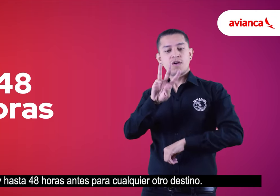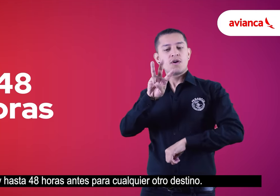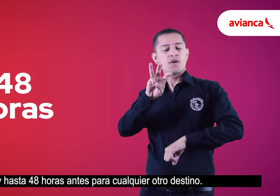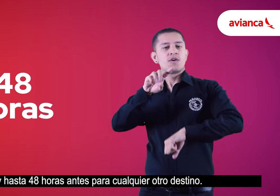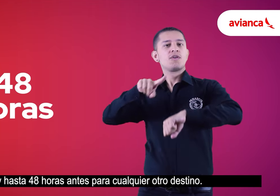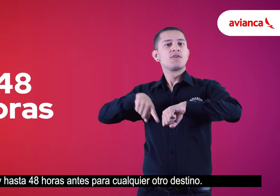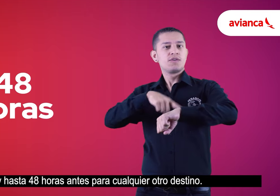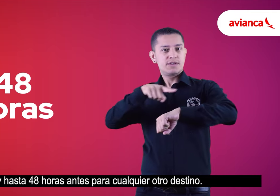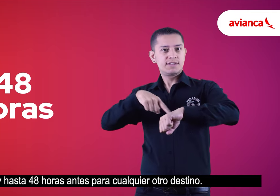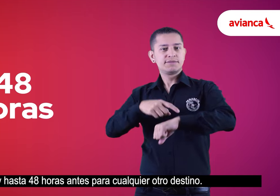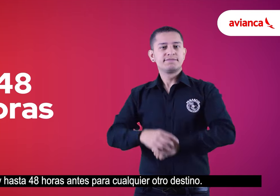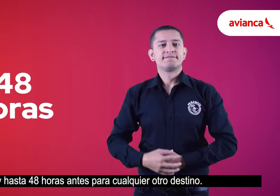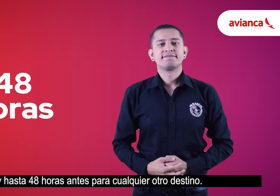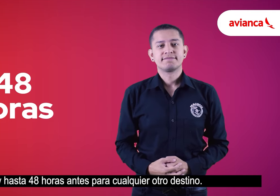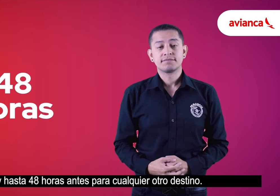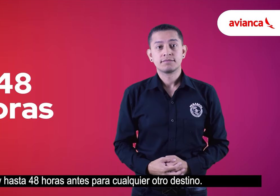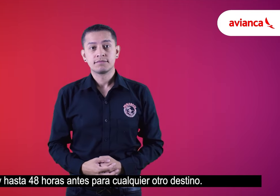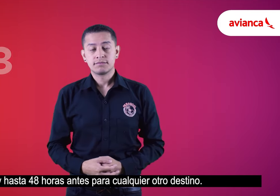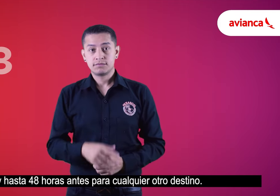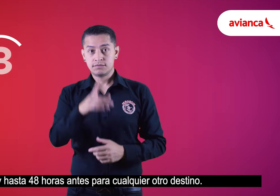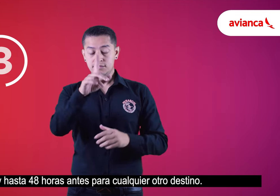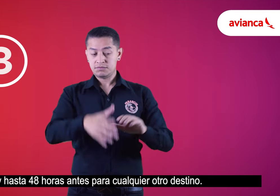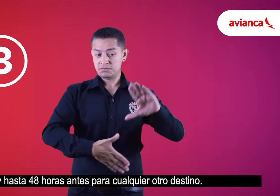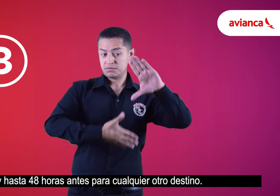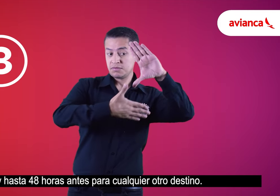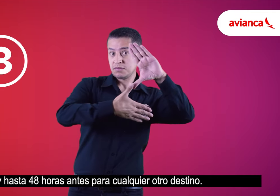antes para cualquier otro destino.